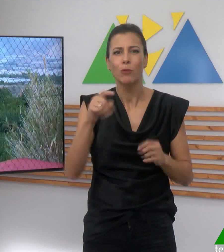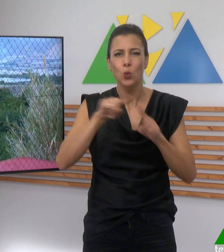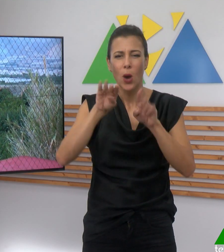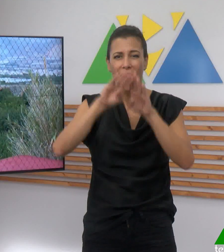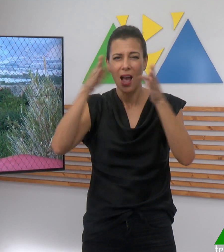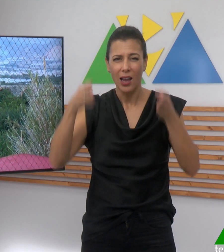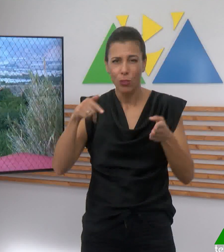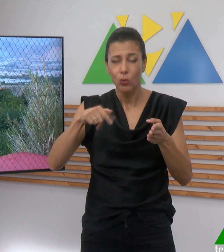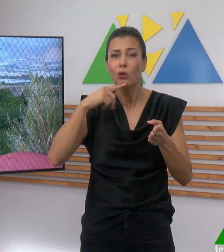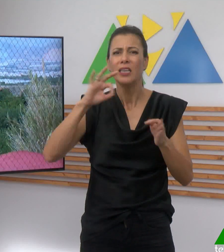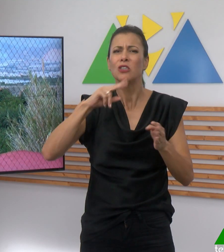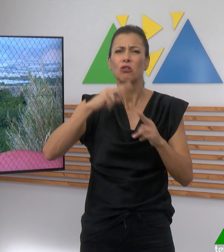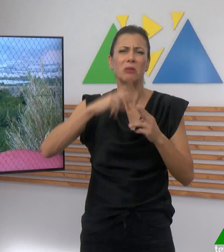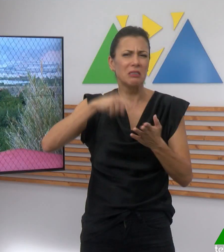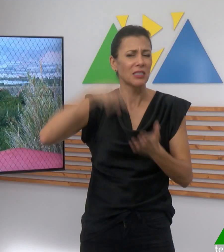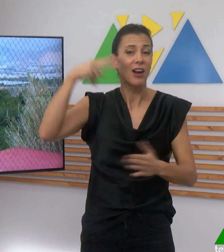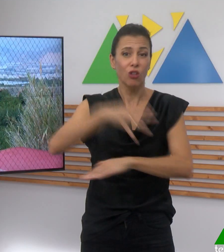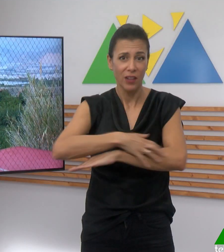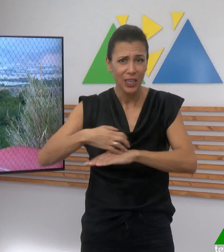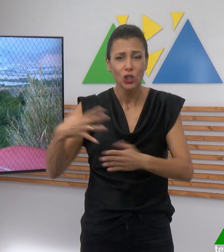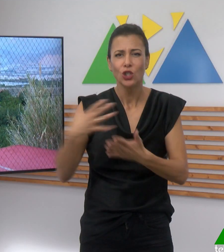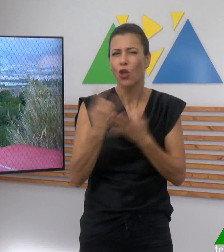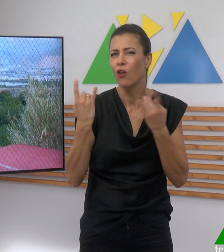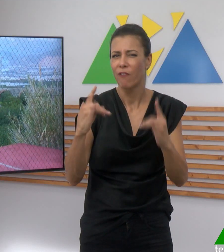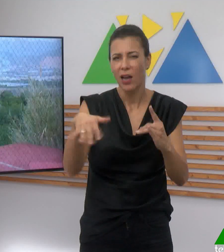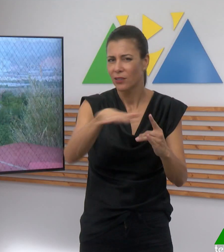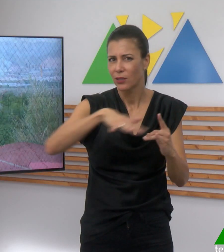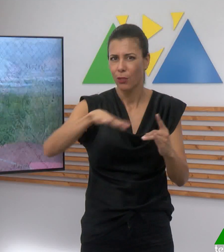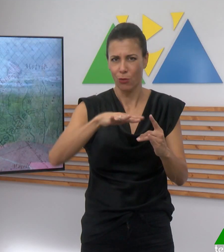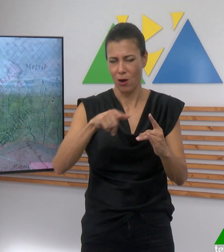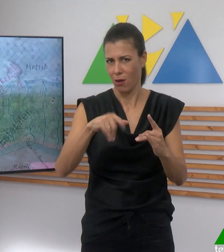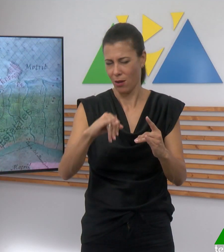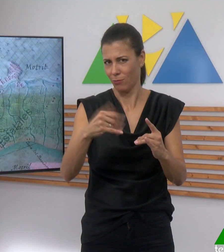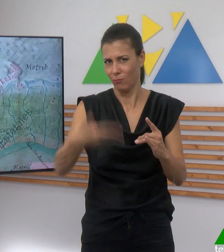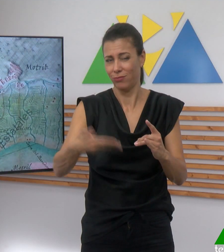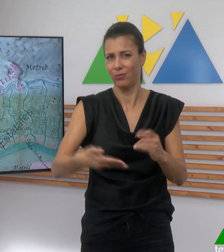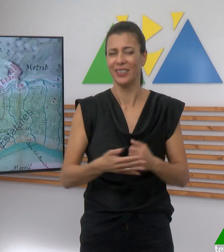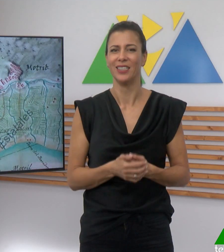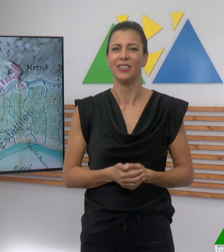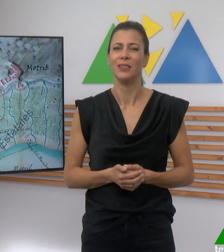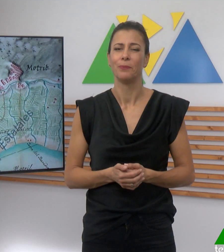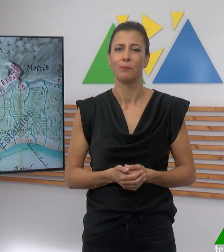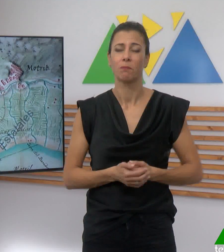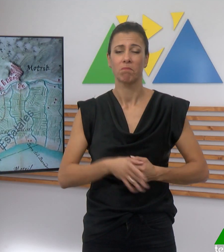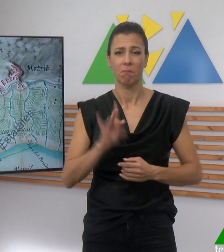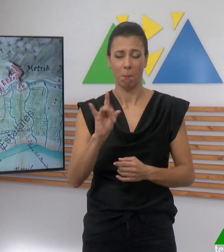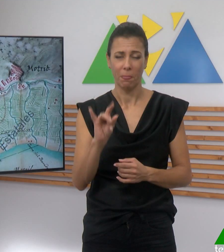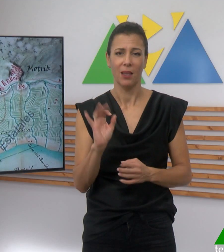salto del gato y todo este Valle que toma todo su su su auge No pues efectivamente estamos